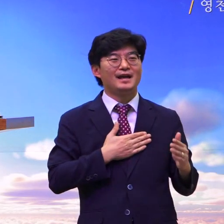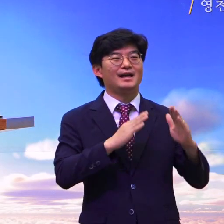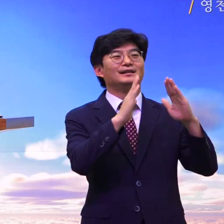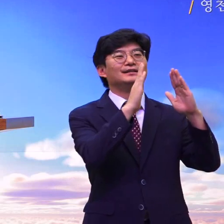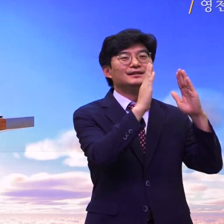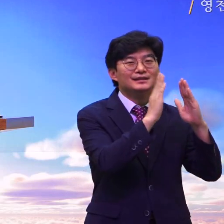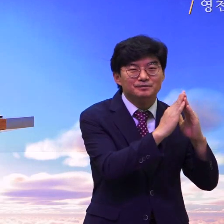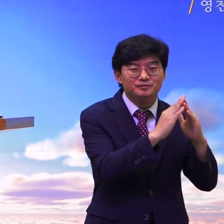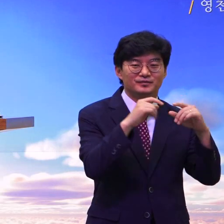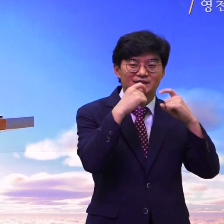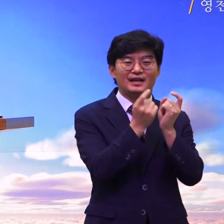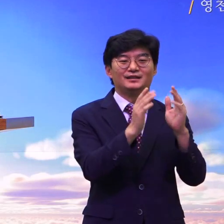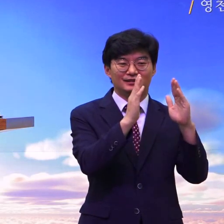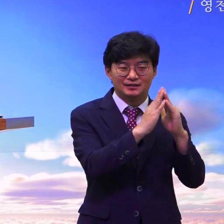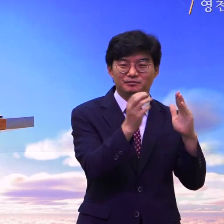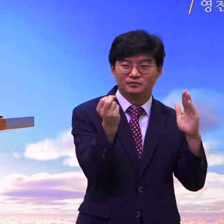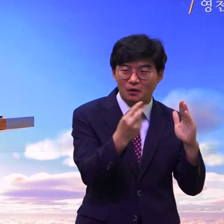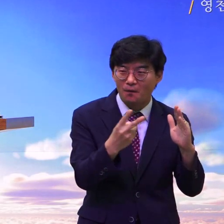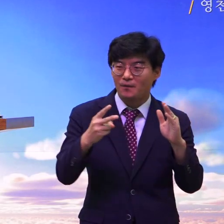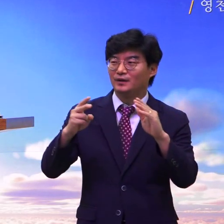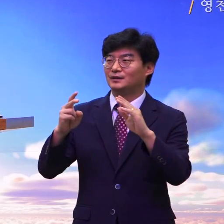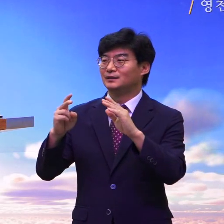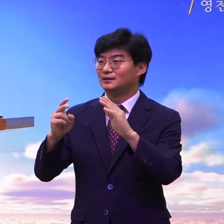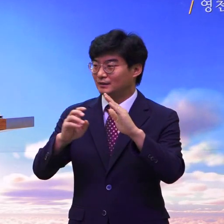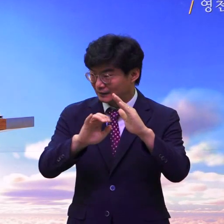터전에서 하나님을 찾는 사람들,